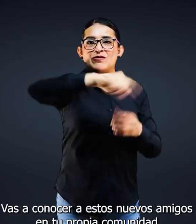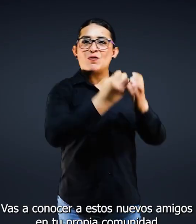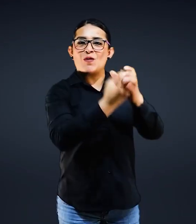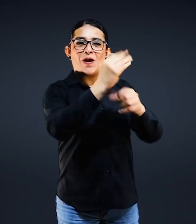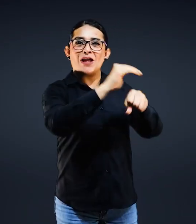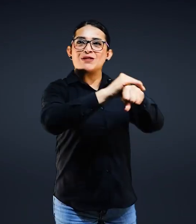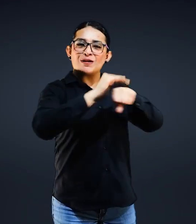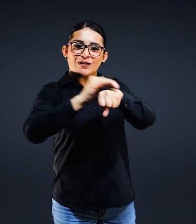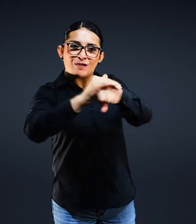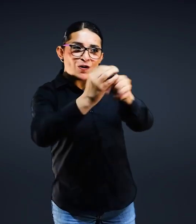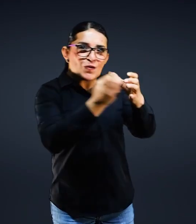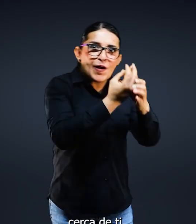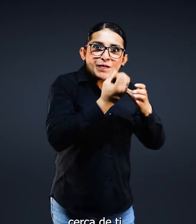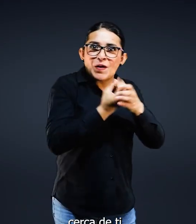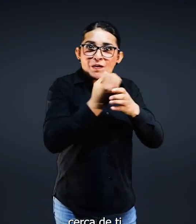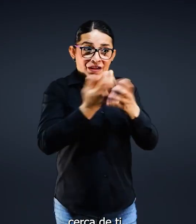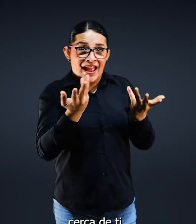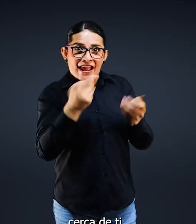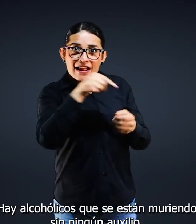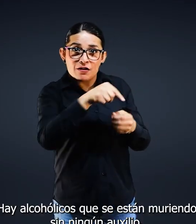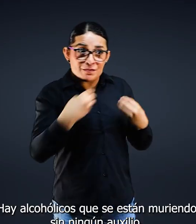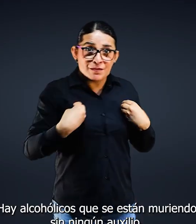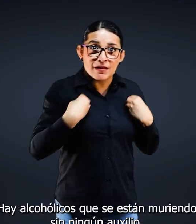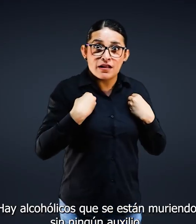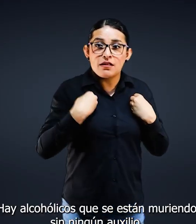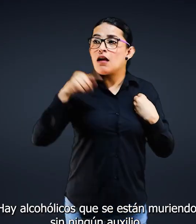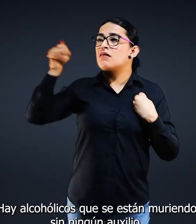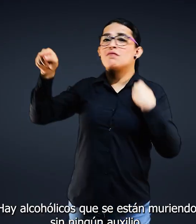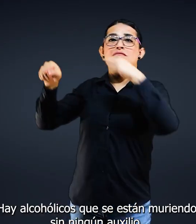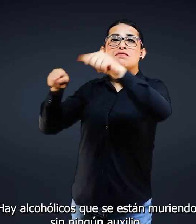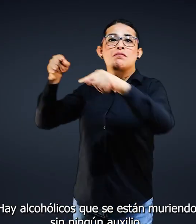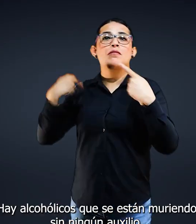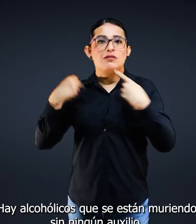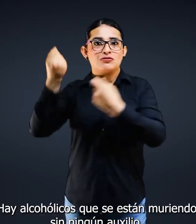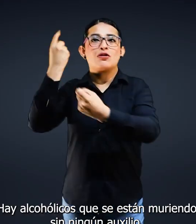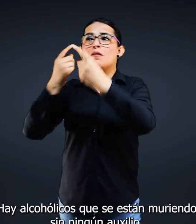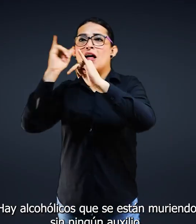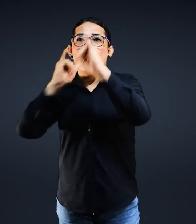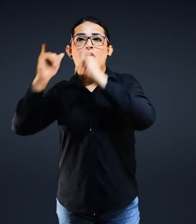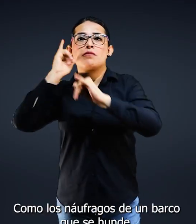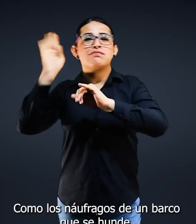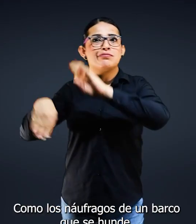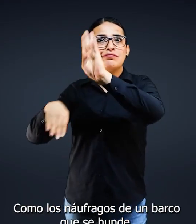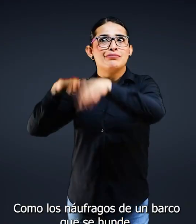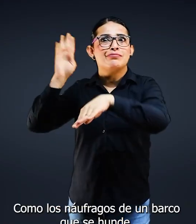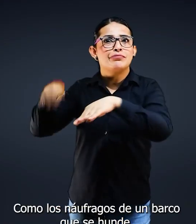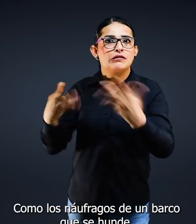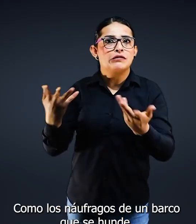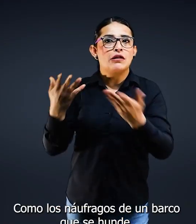comunidad. Cerca de ti hay alcohólicos que se están muriendo sin ningún auxilio, como los náufragos de un barco